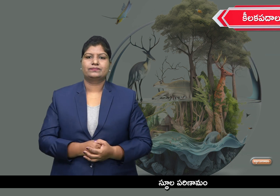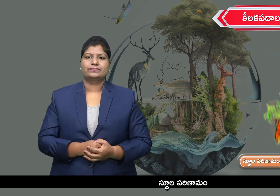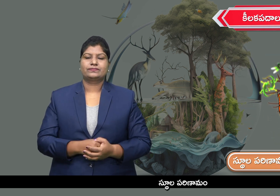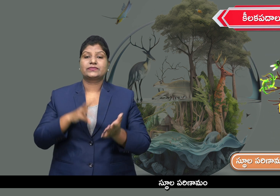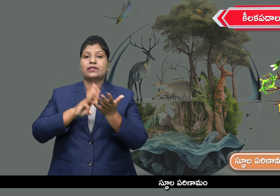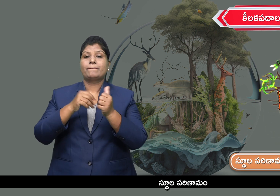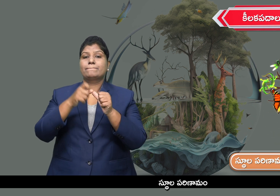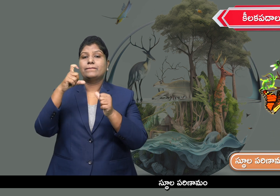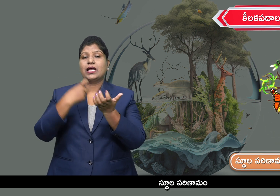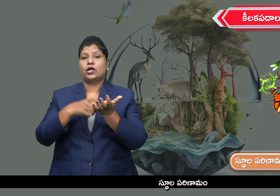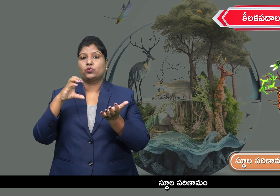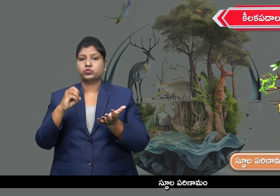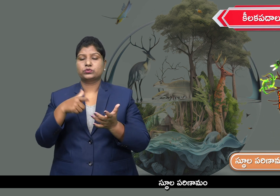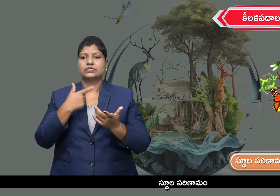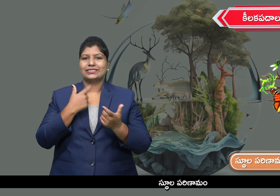స్థూల పరిణామం,